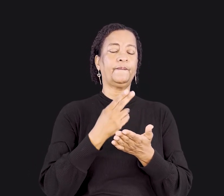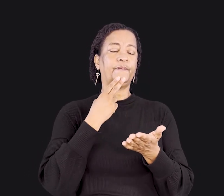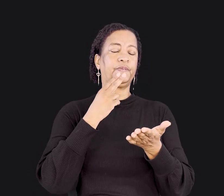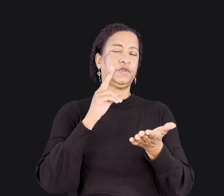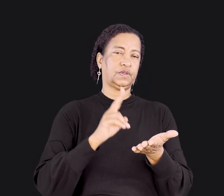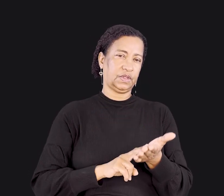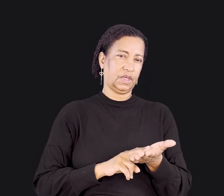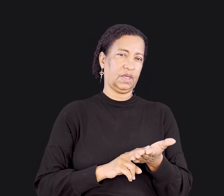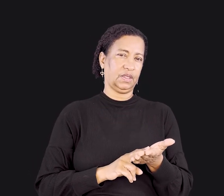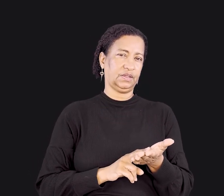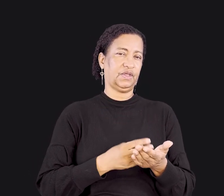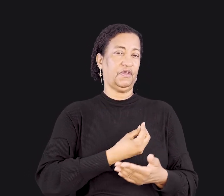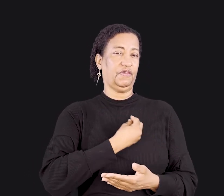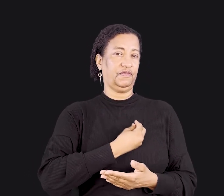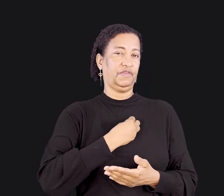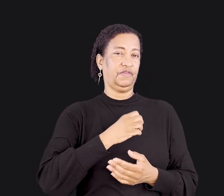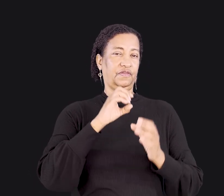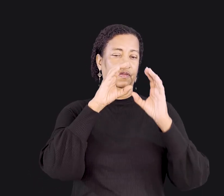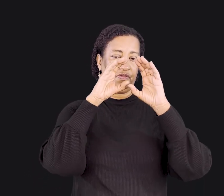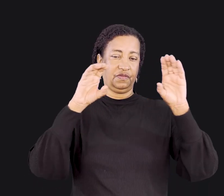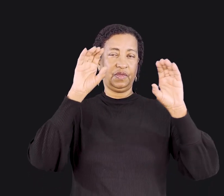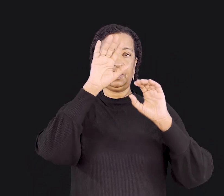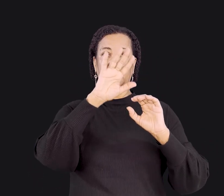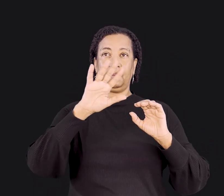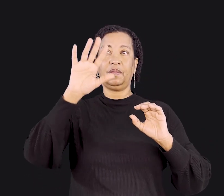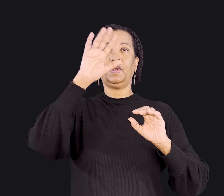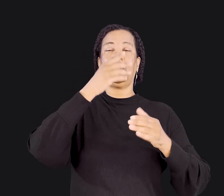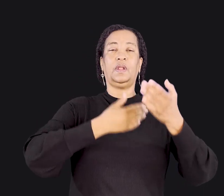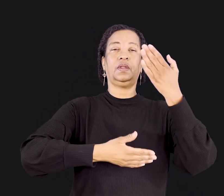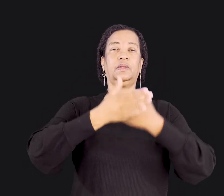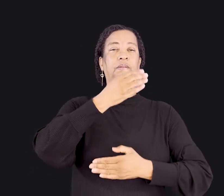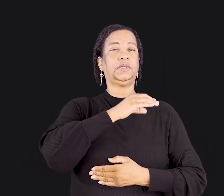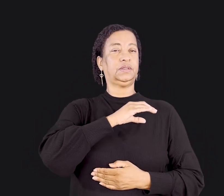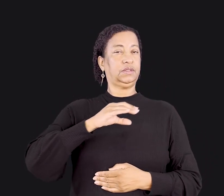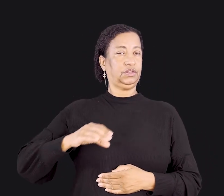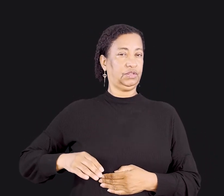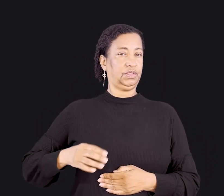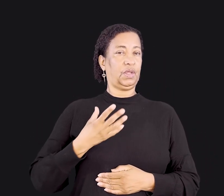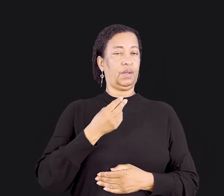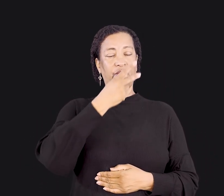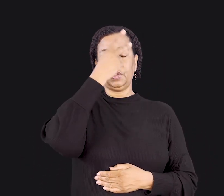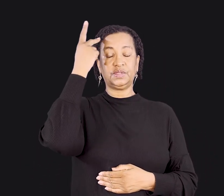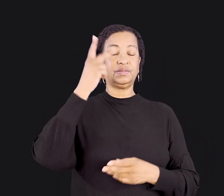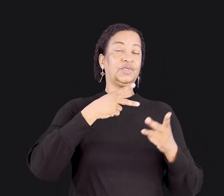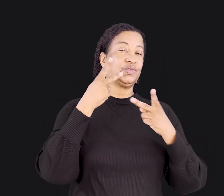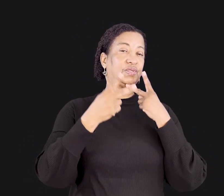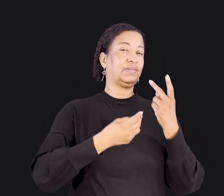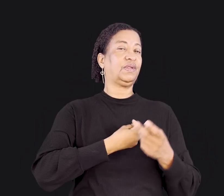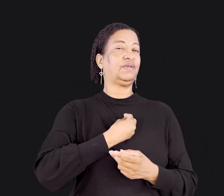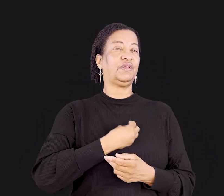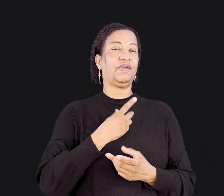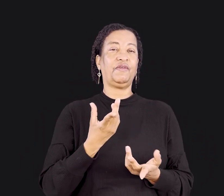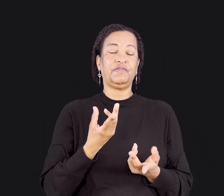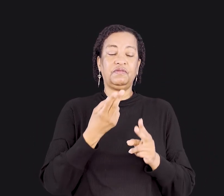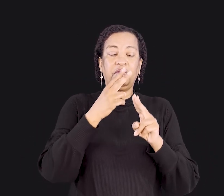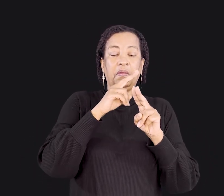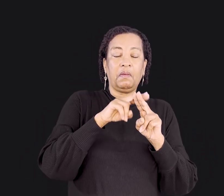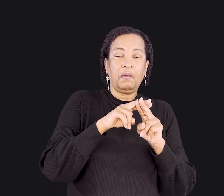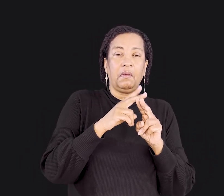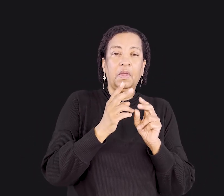carta: viver na dimensão celestial em Cristo. Muitas pessoas dizem que isso é viver recluso, como um monge,